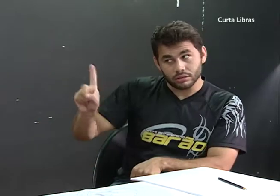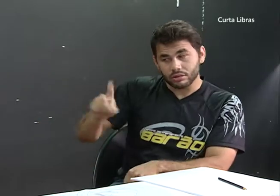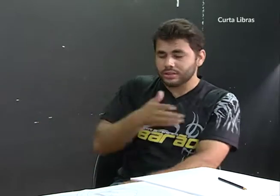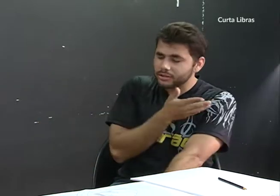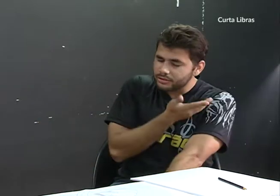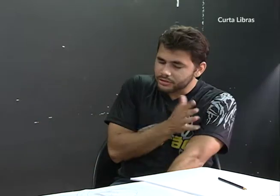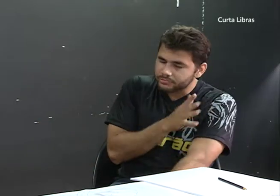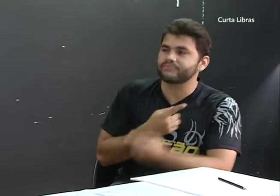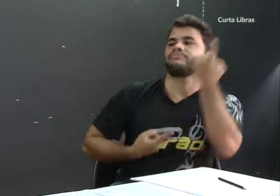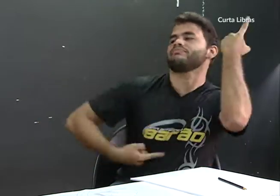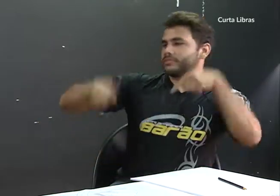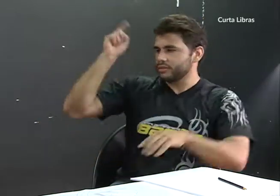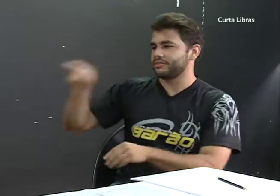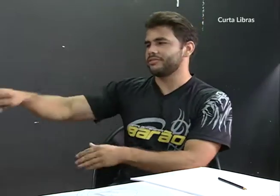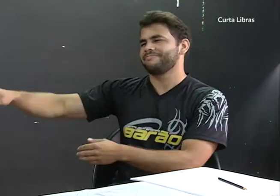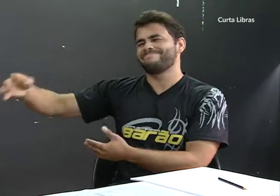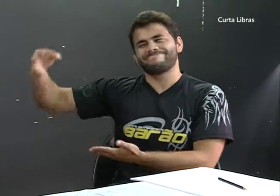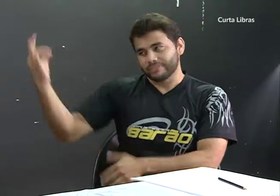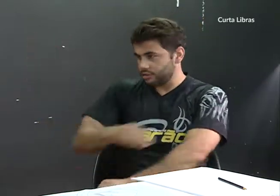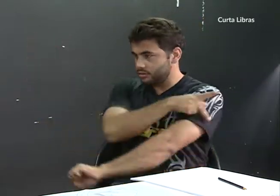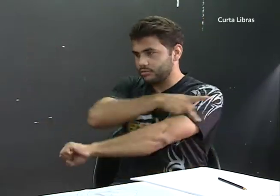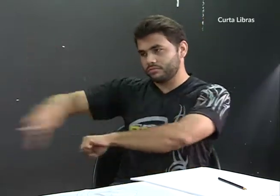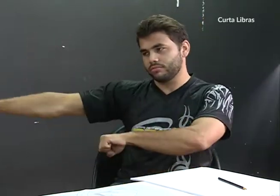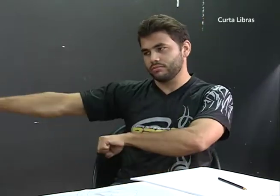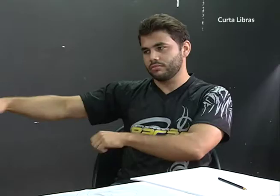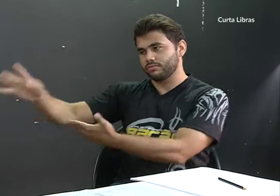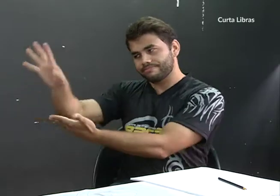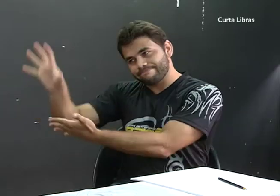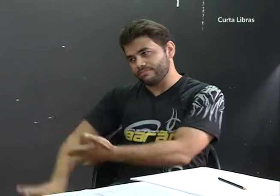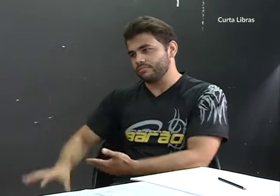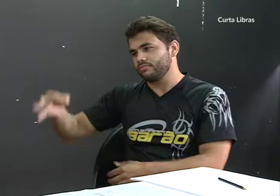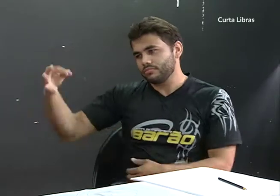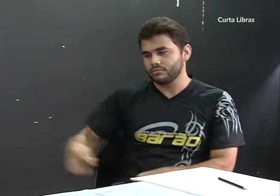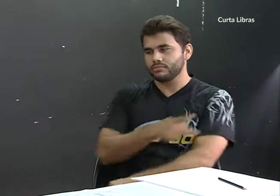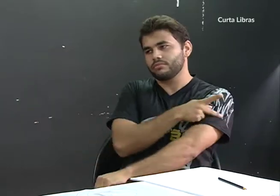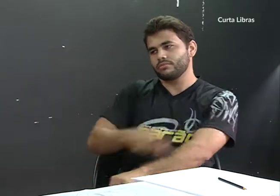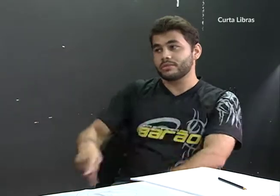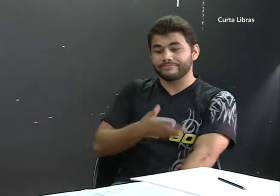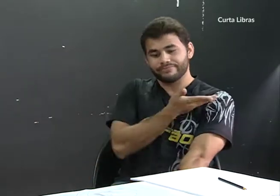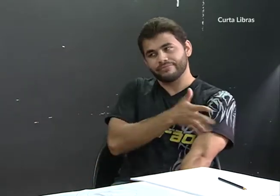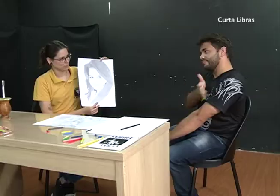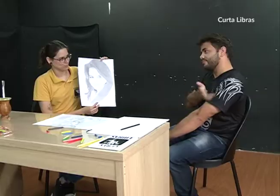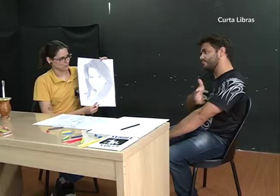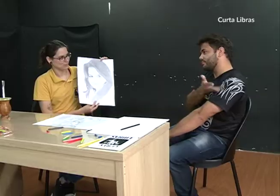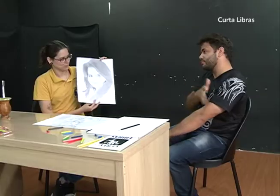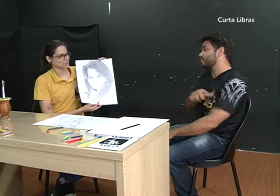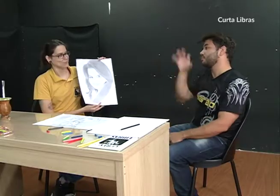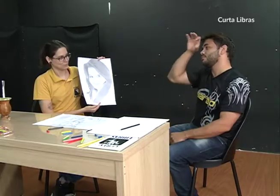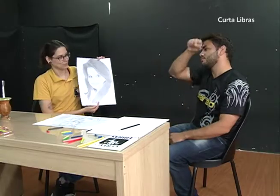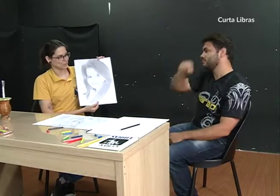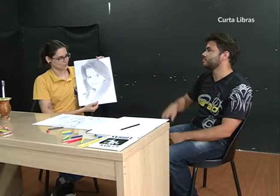Não está como eu gostaria. Então eu não quero parar. Pretendo ir praticando para aprimorar o traço do desenho. Deixar cada vez melhor.